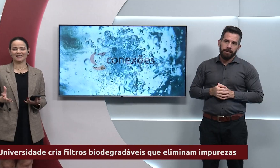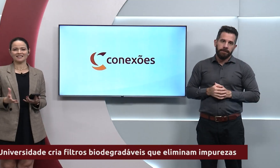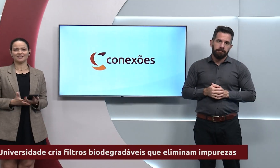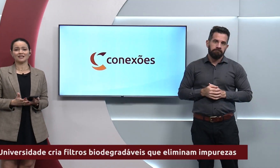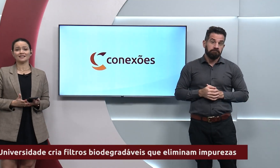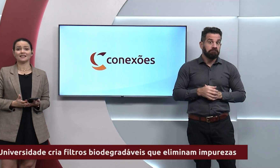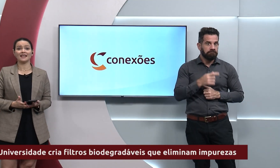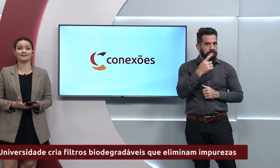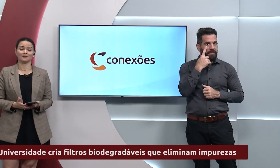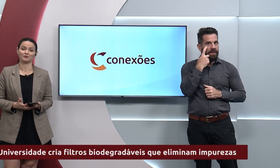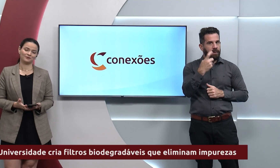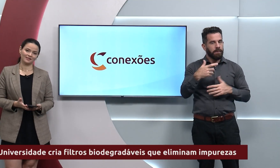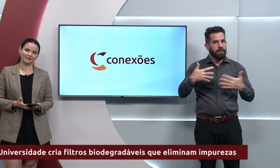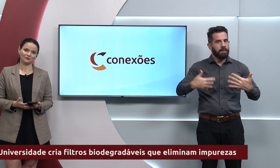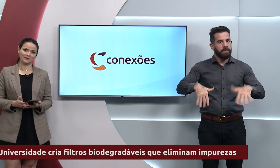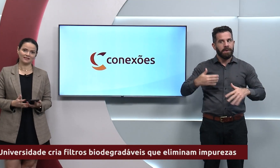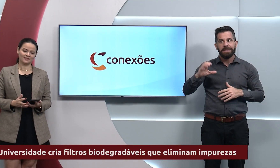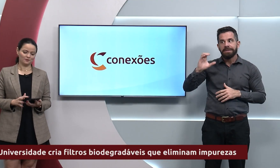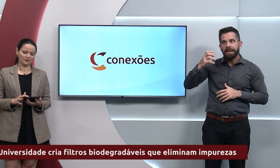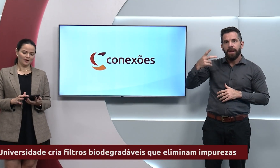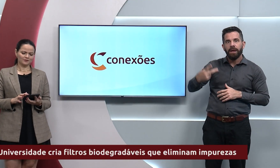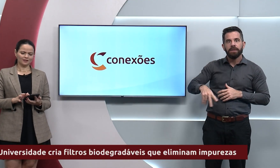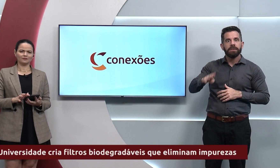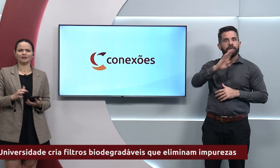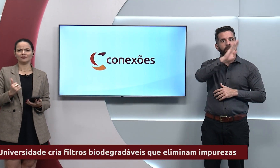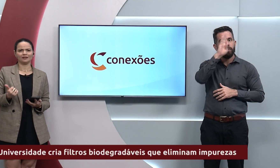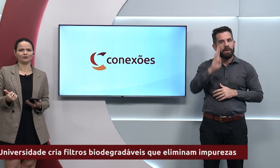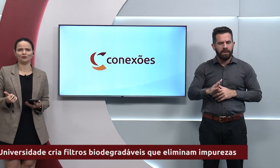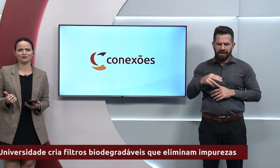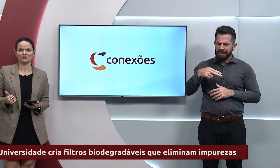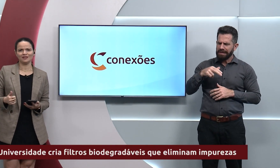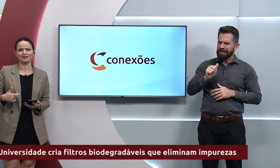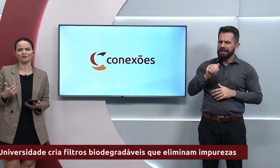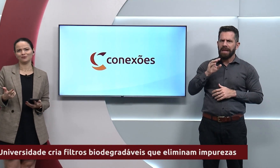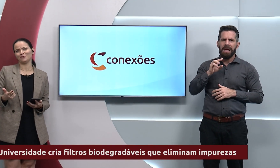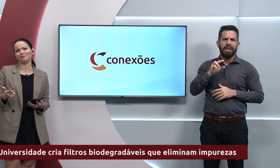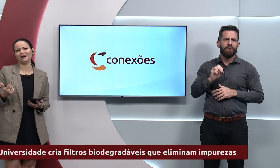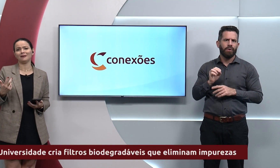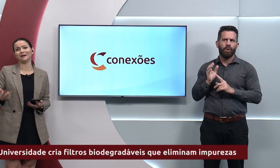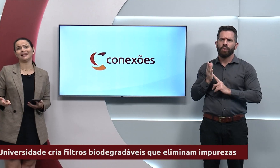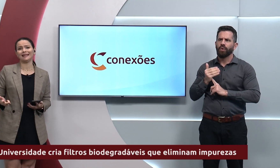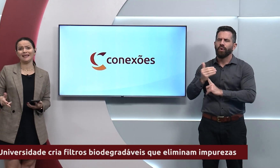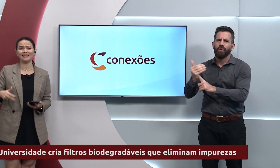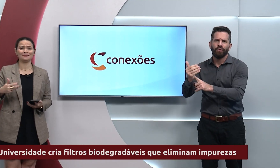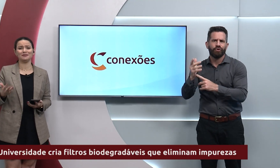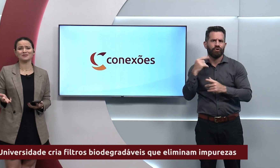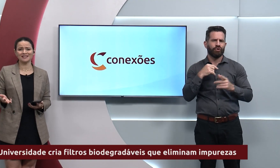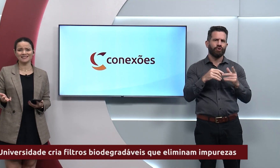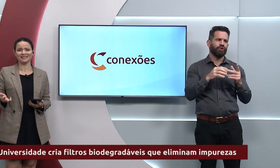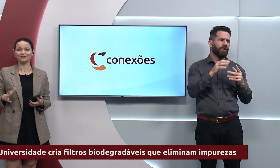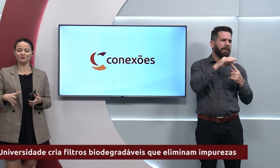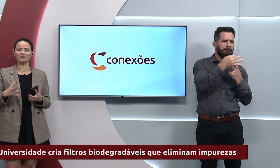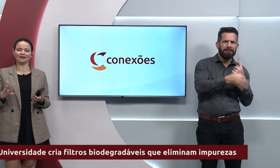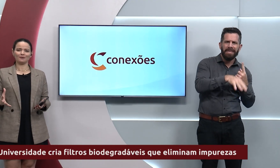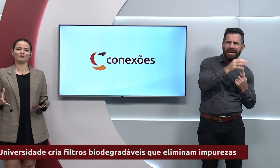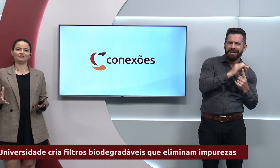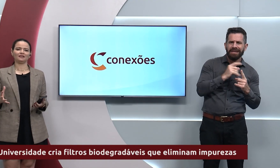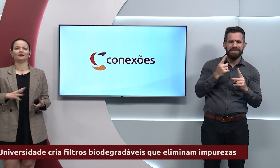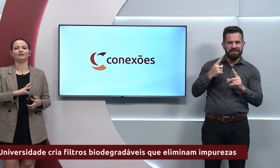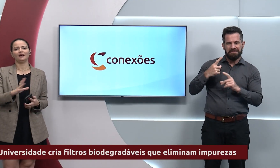Interessante, né? A ciência produzida aqui no Brasil, usando nanotecnologia, o tucumã, a bananeira, bicho da seda, tudo para remover, então,